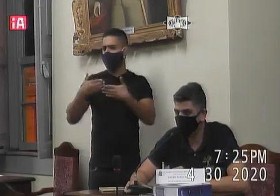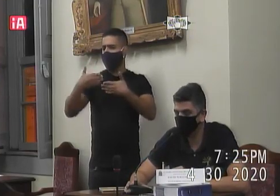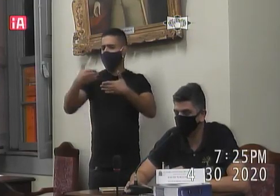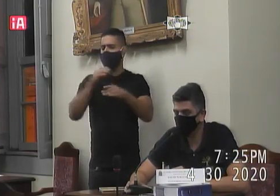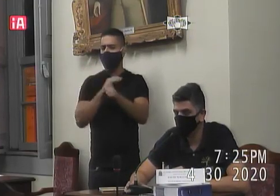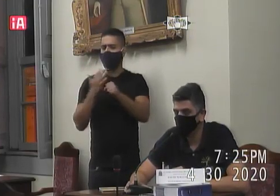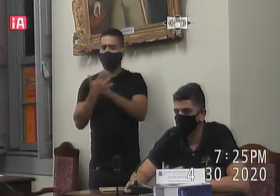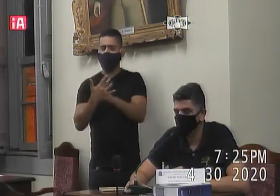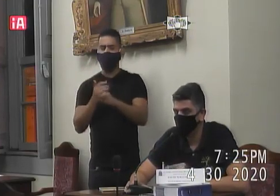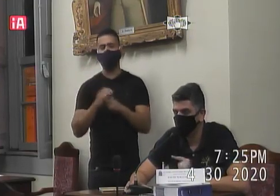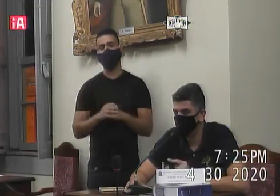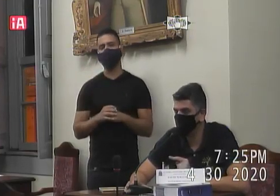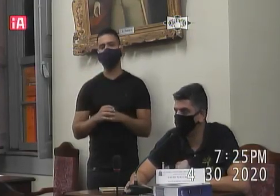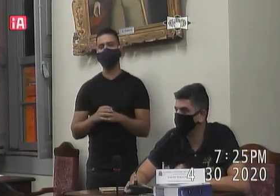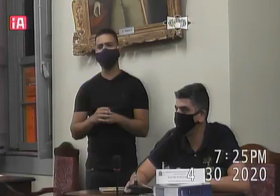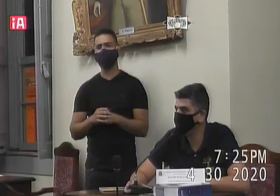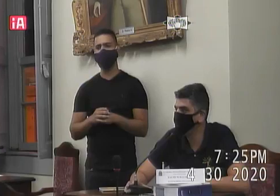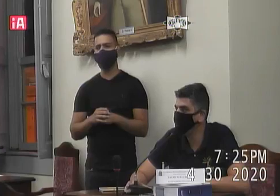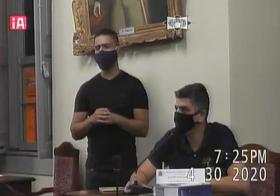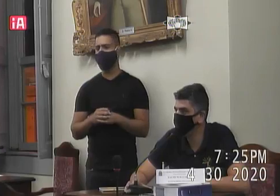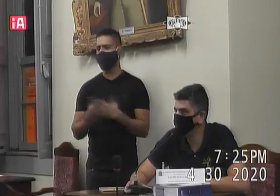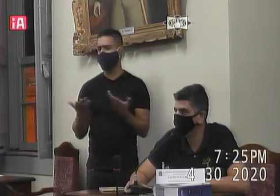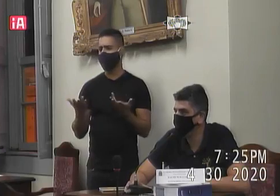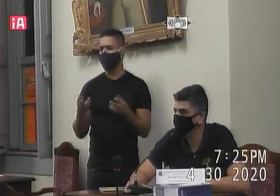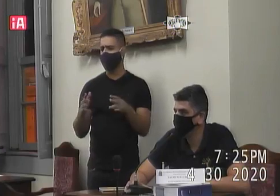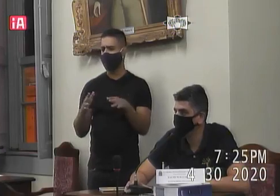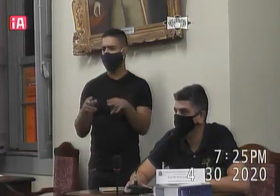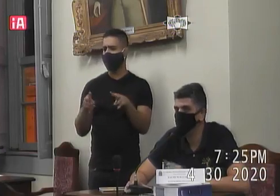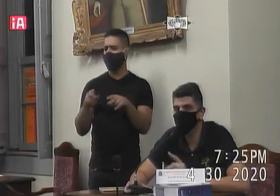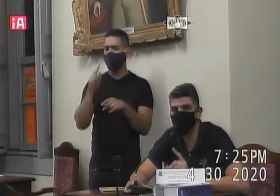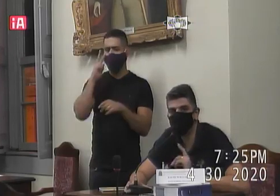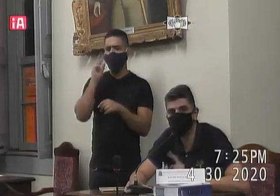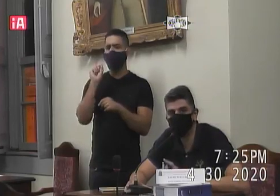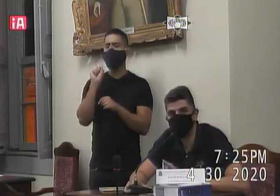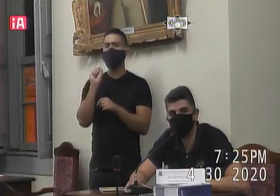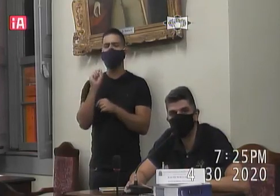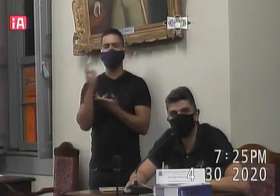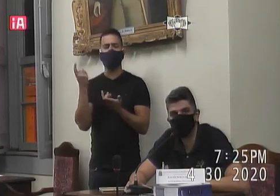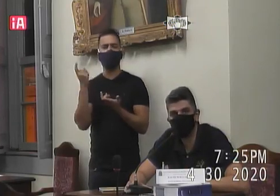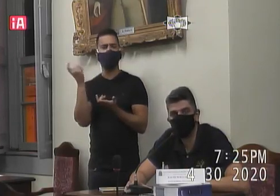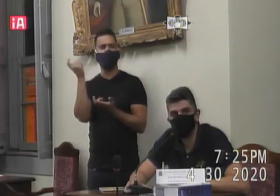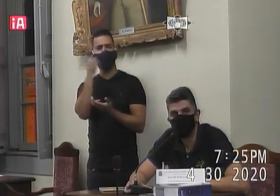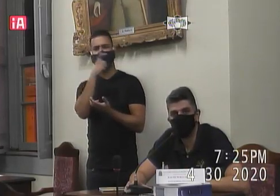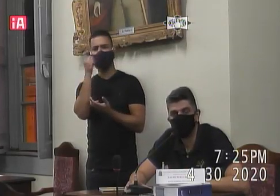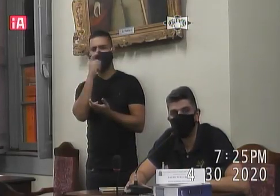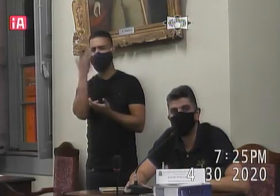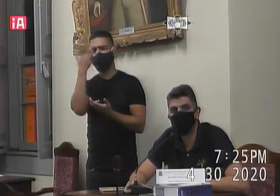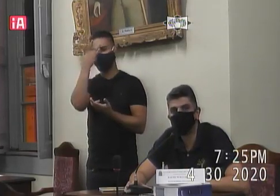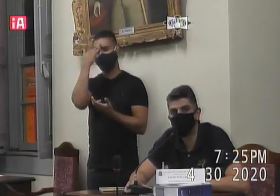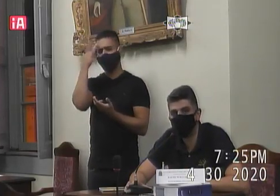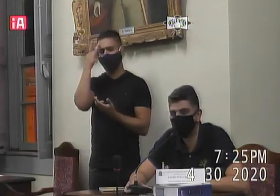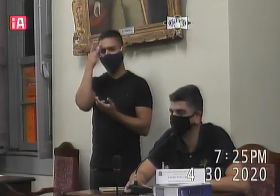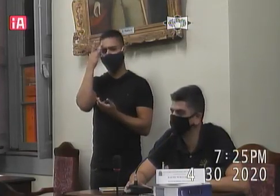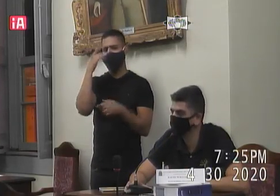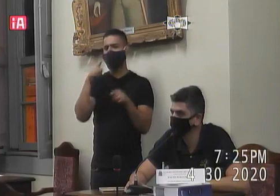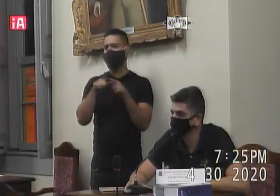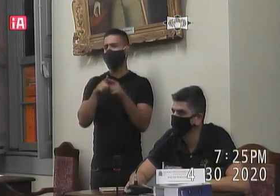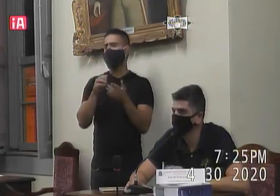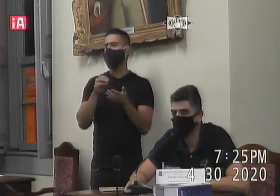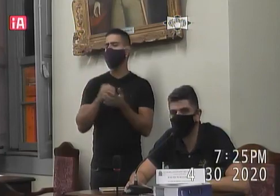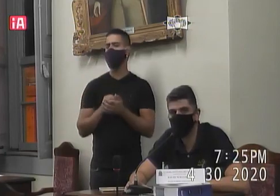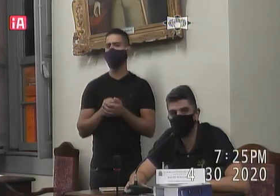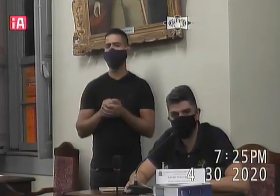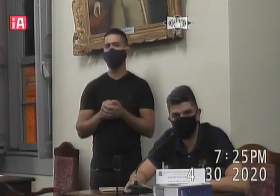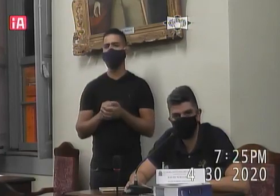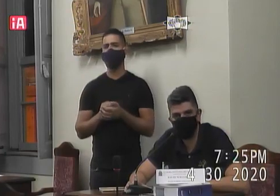E aí, a gente vê até onde chega a hipocrisia e a baixeza